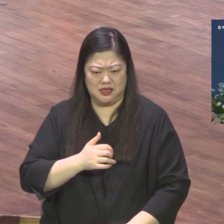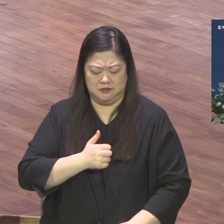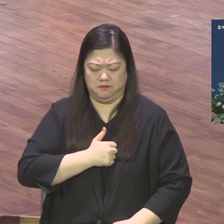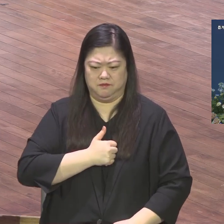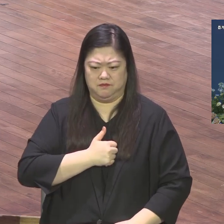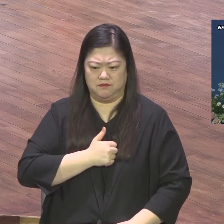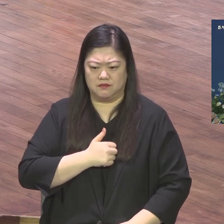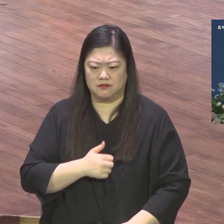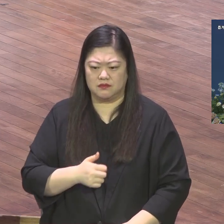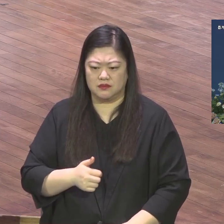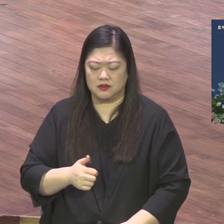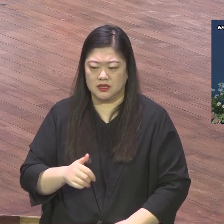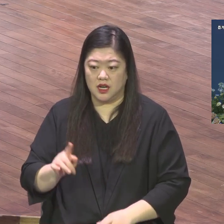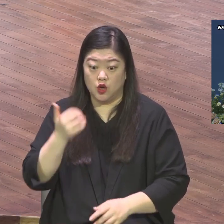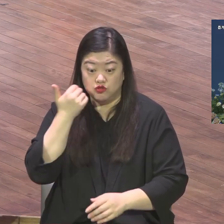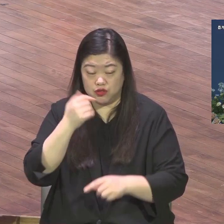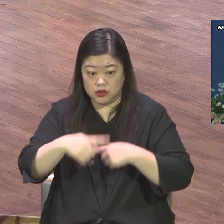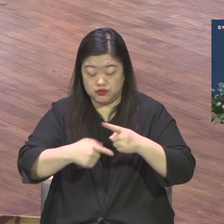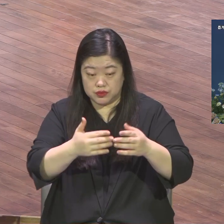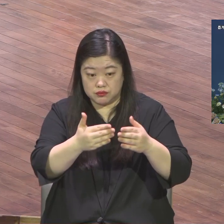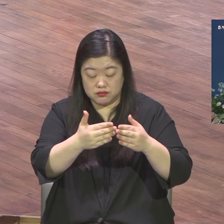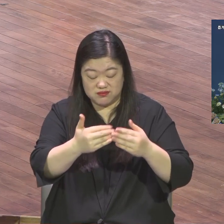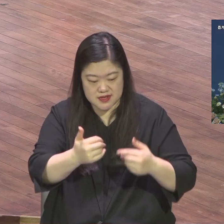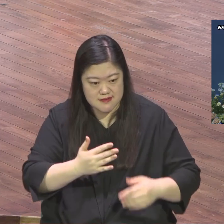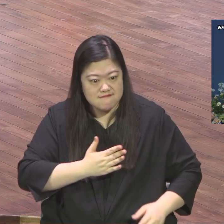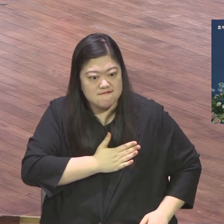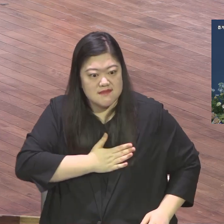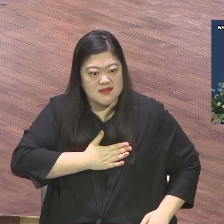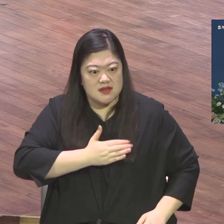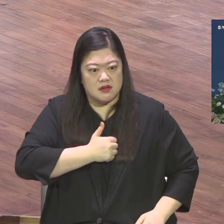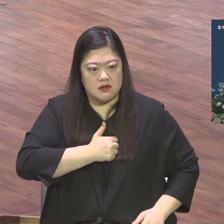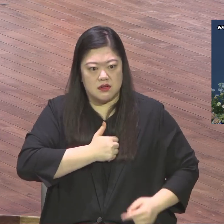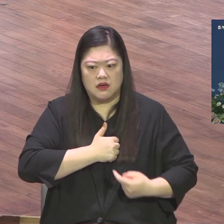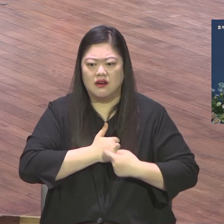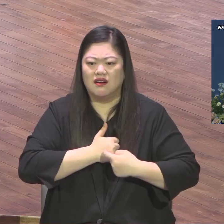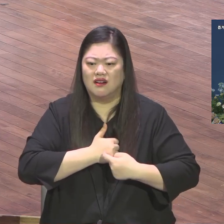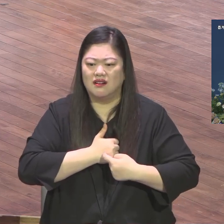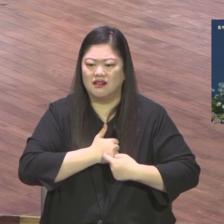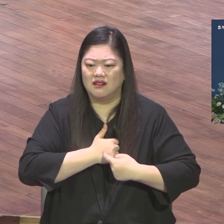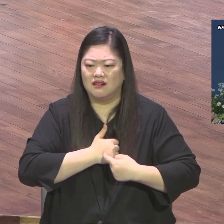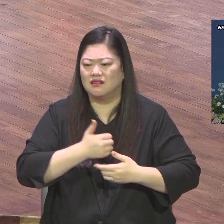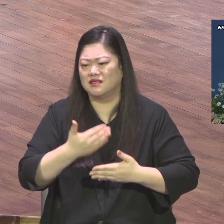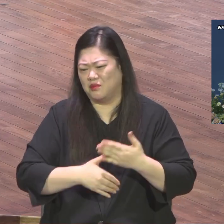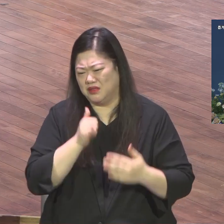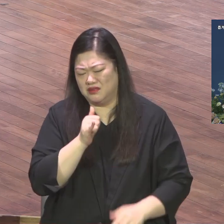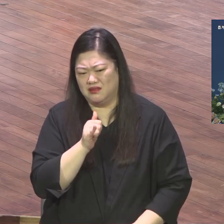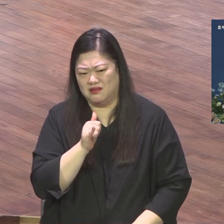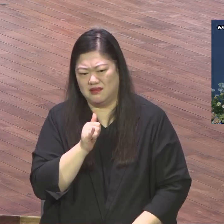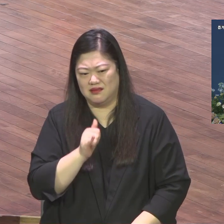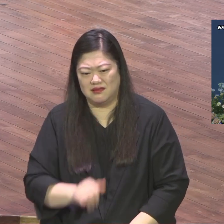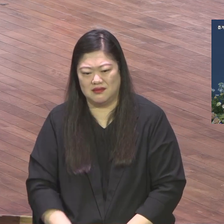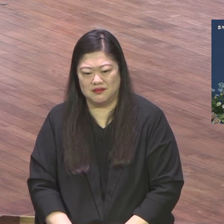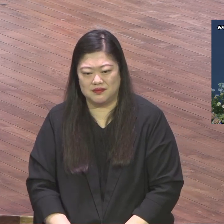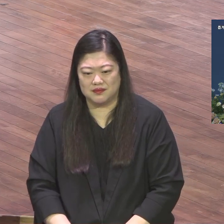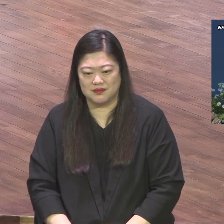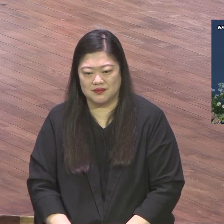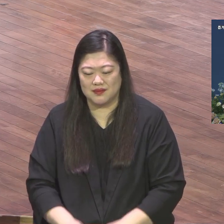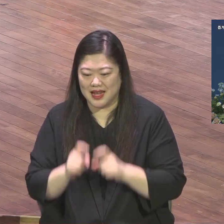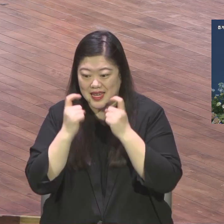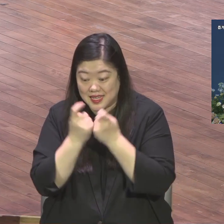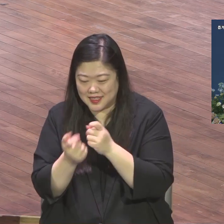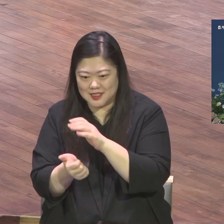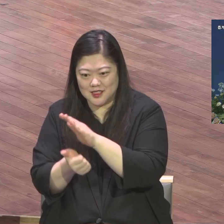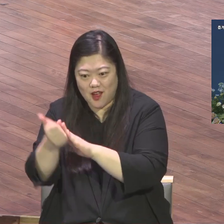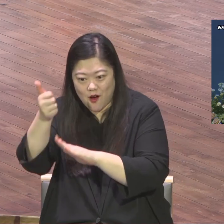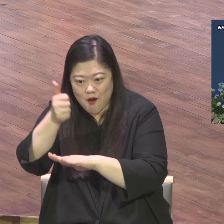너가 최고야. 너가 하나님 될 수 있어. 너, 나라는 이 망대. 내 성공과 인기라는